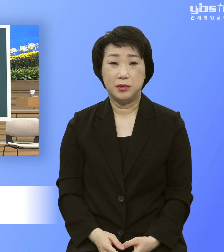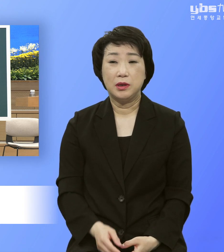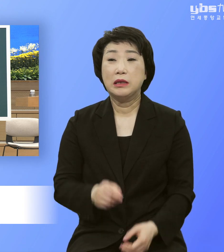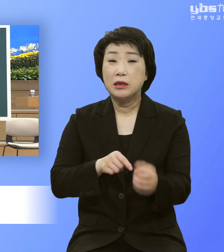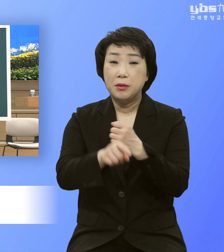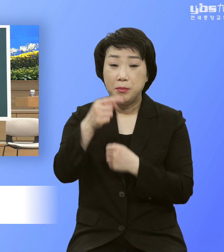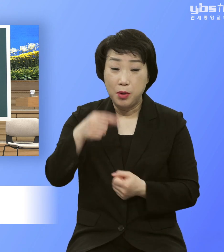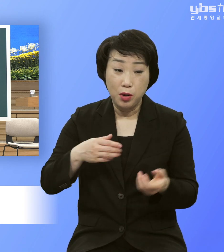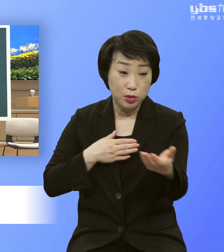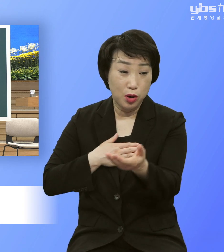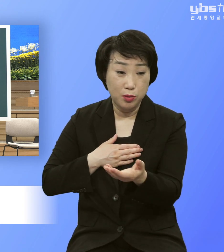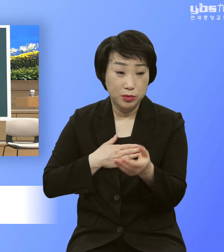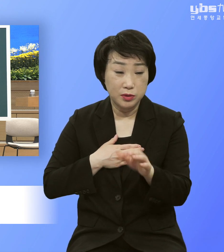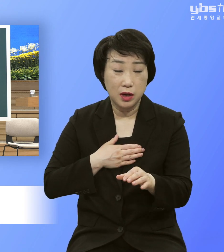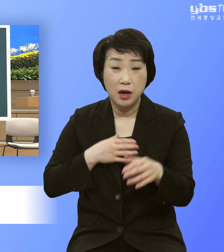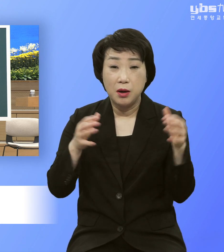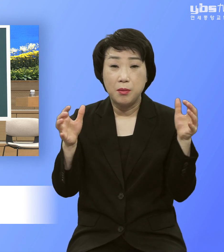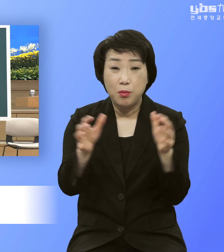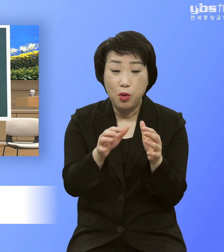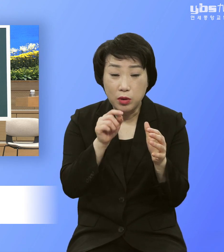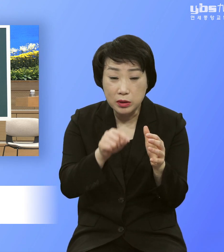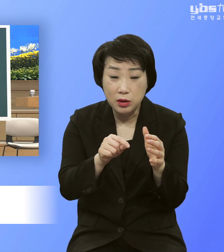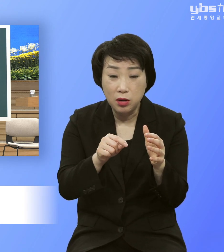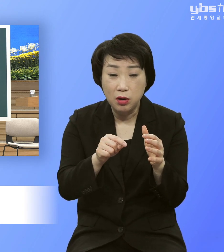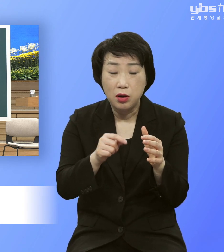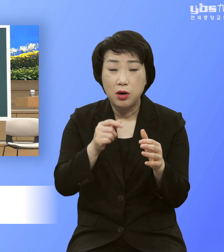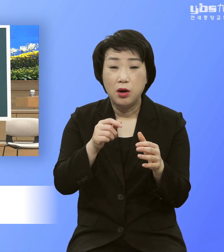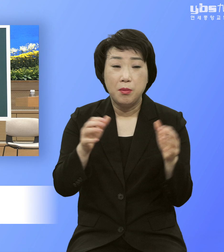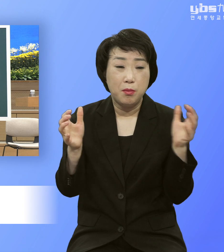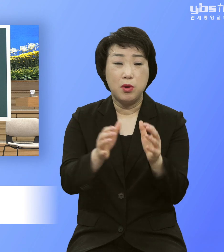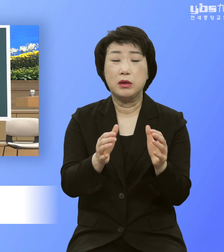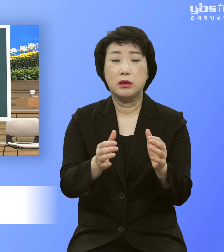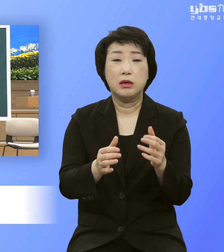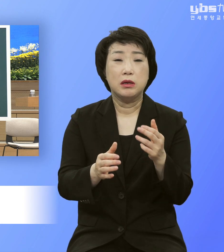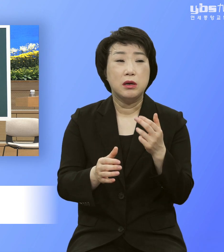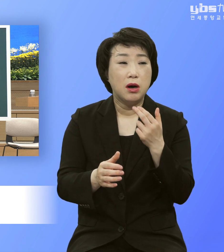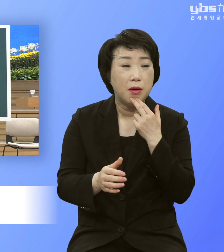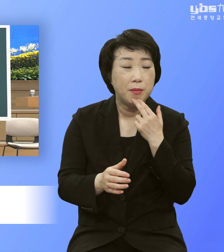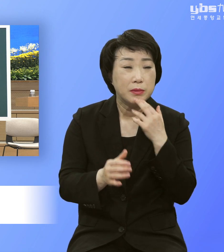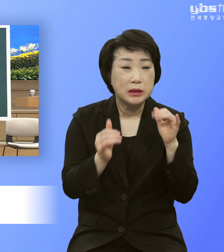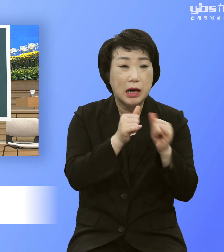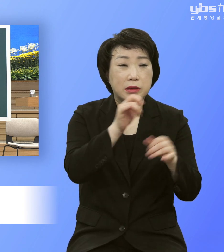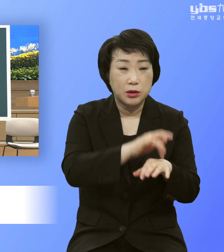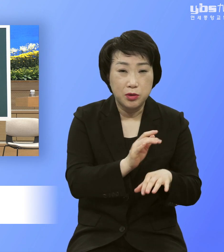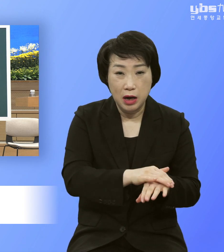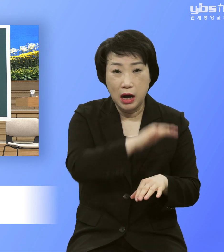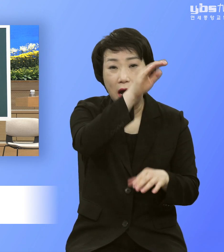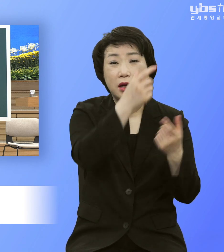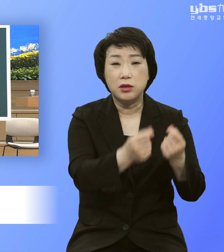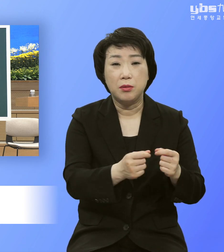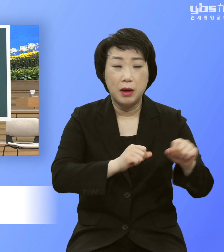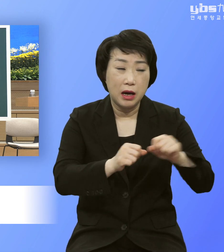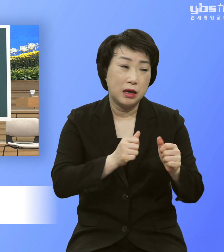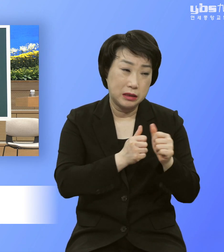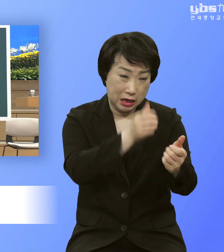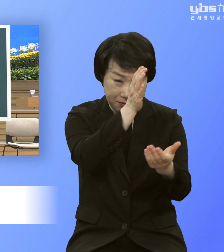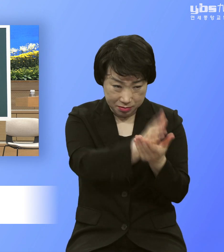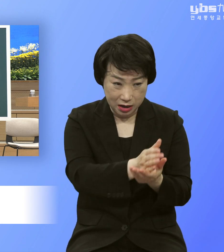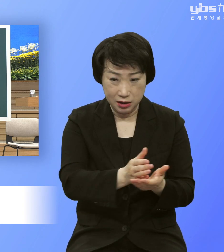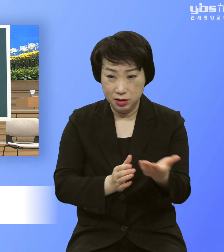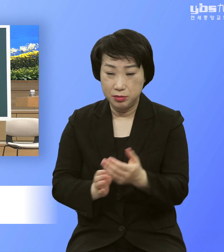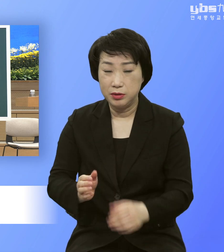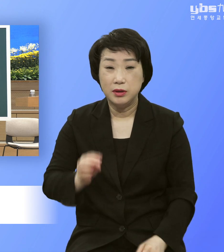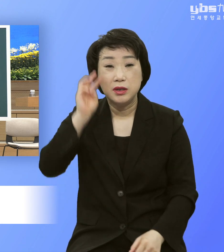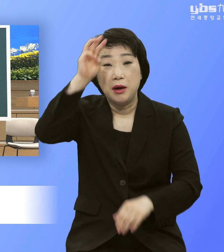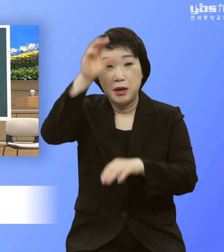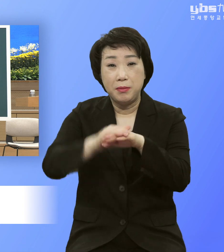이게 무슨 맥이냐? 모이는 자를 안 모이는 자들의 습관처럼 하지 마라. 우리 3일 예배